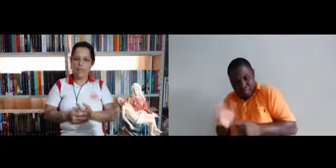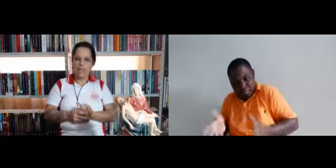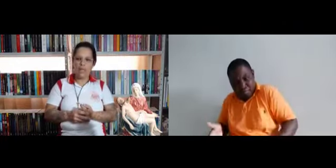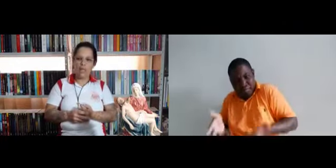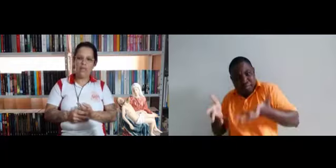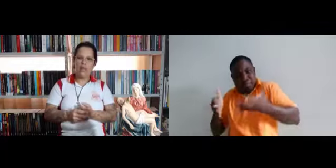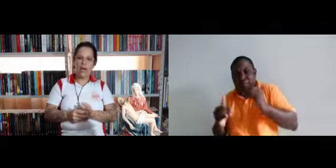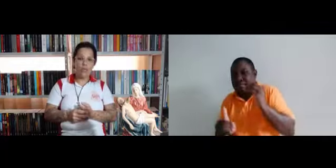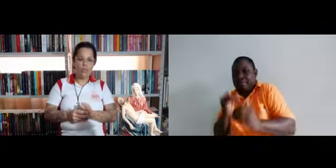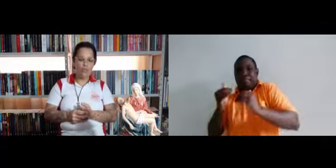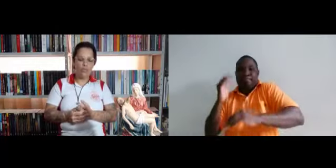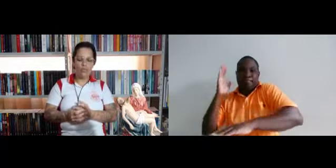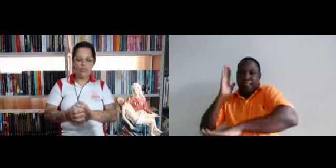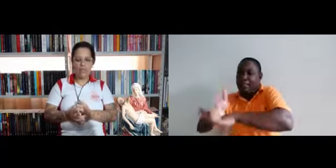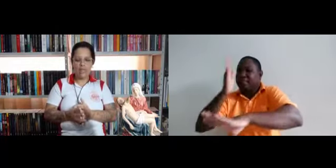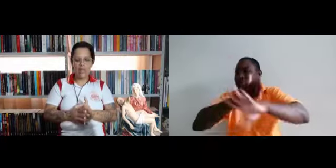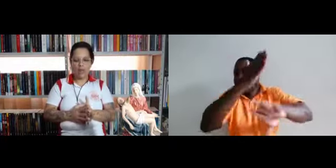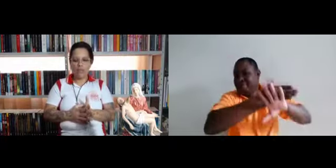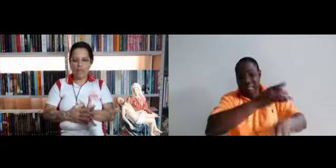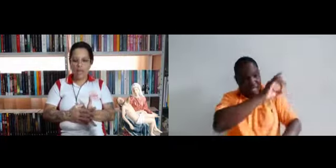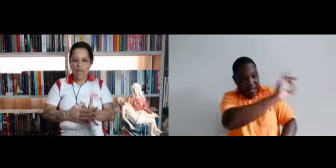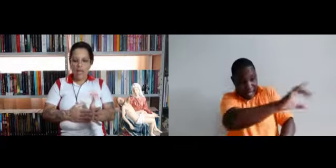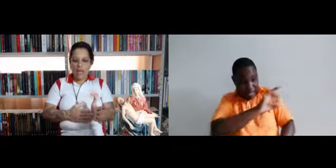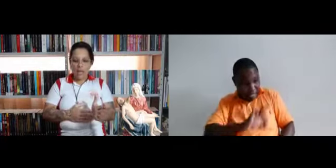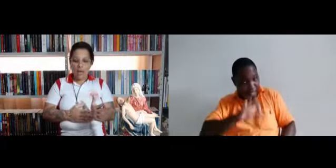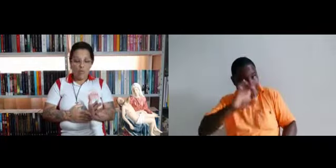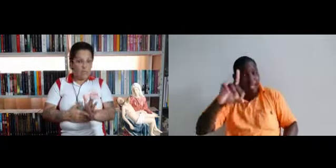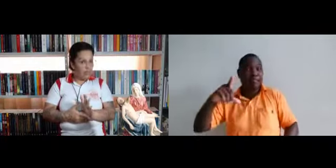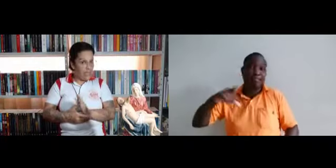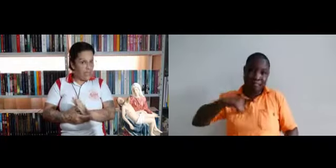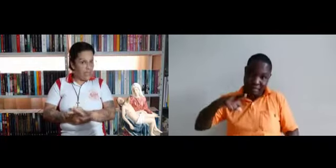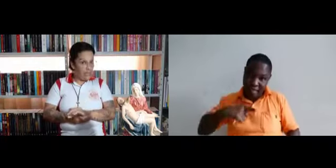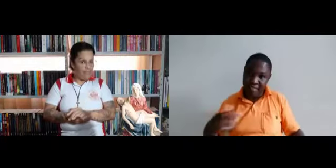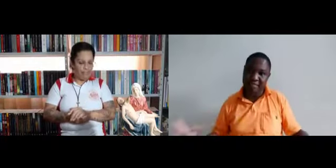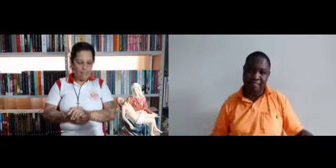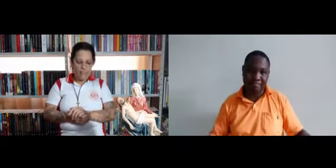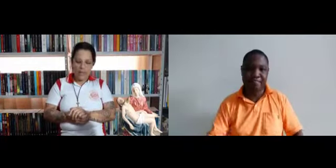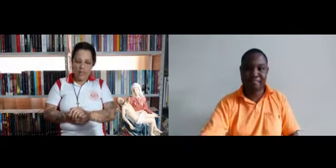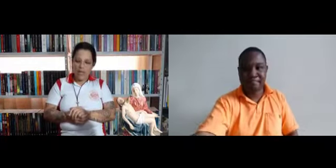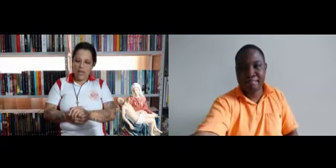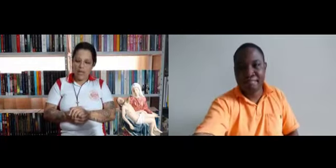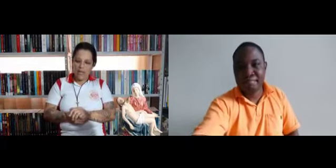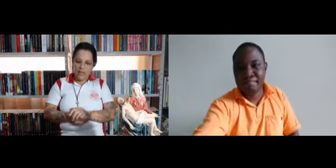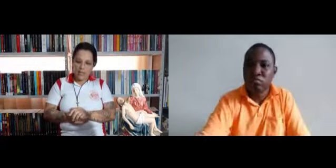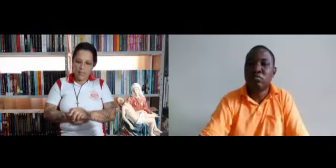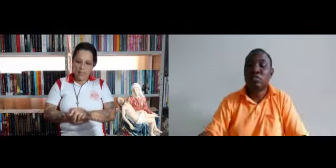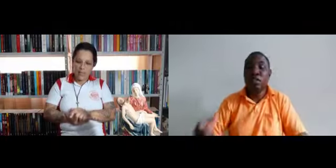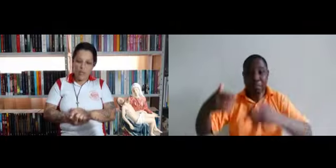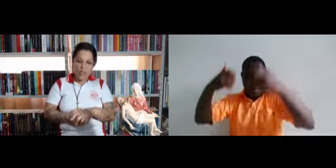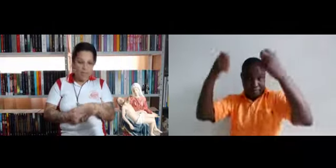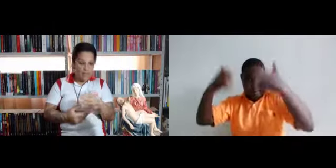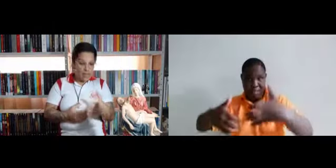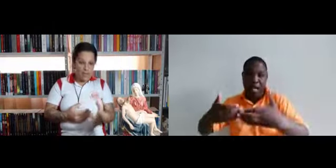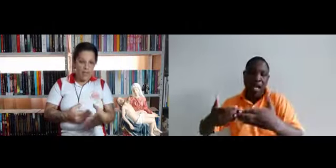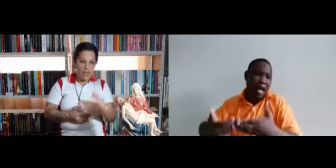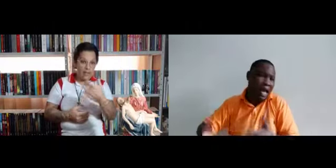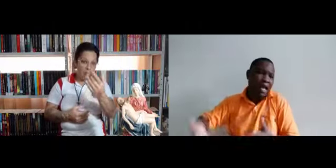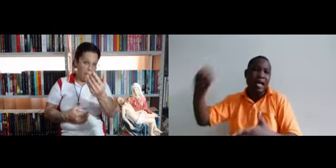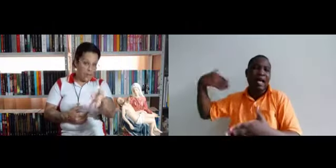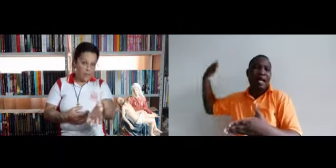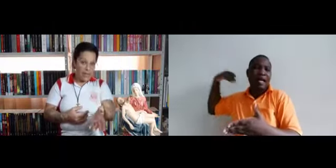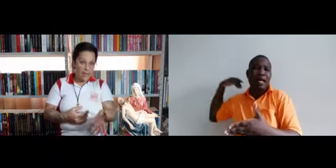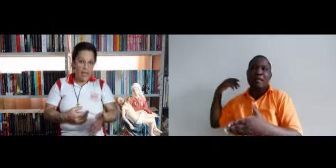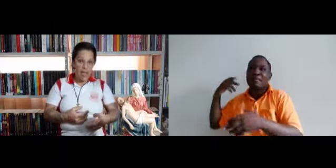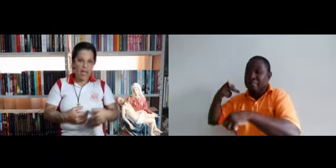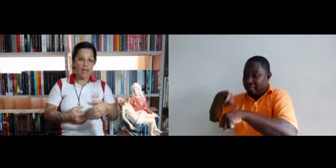aí, né? Ao longo do XIX. É um conceito moderno, né? Enfim, algumas nações saíram na frente,